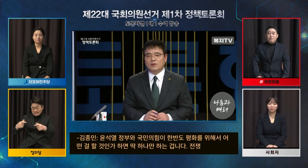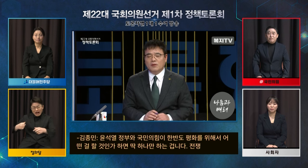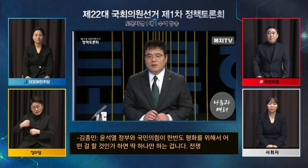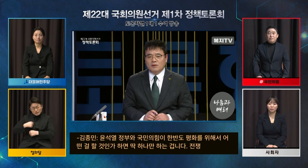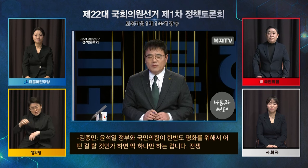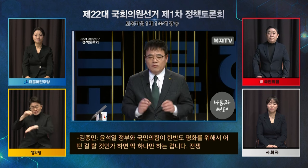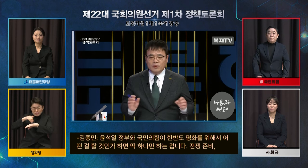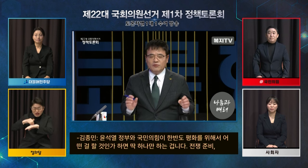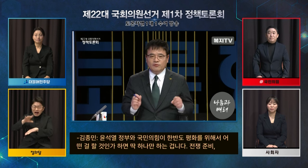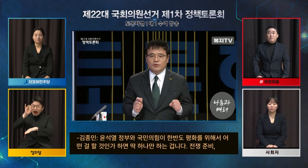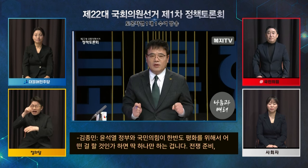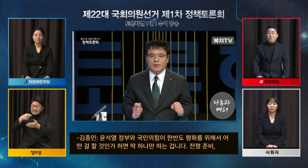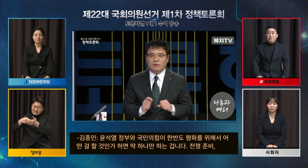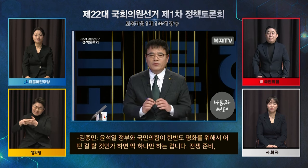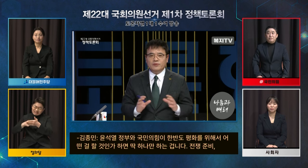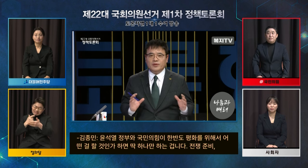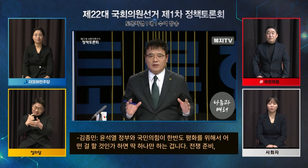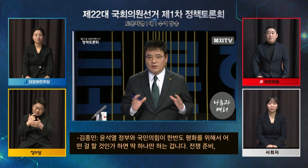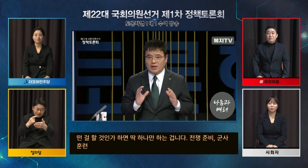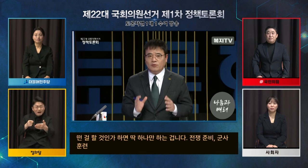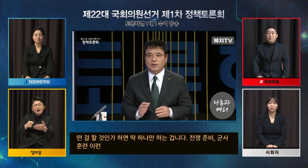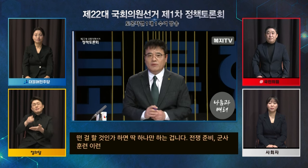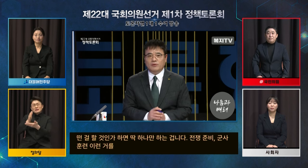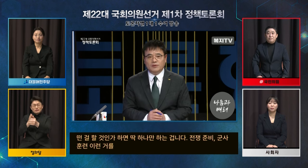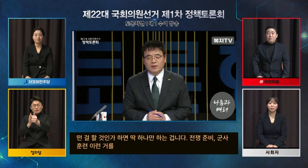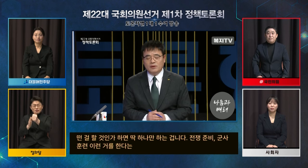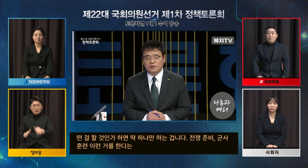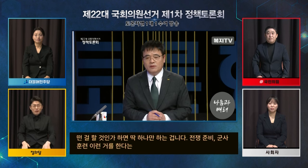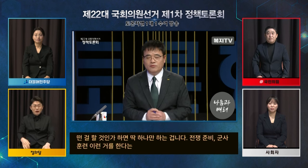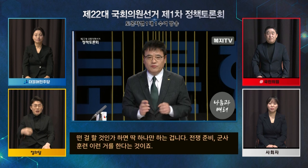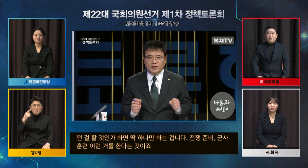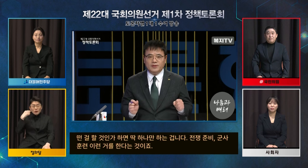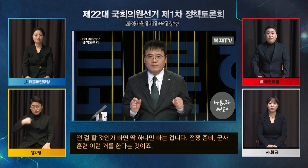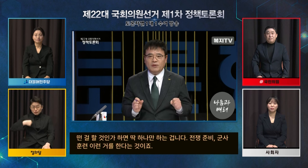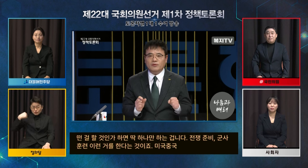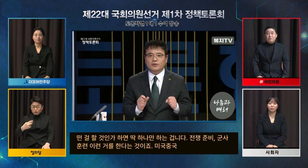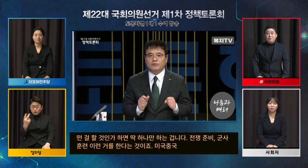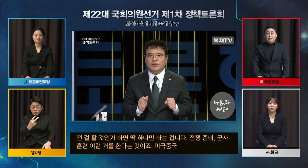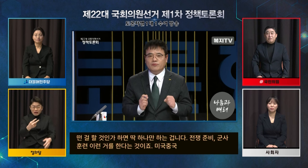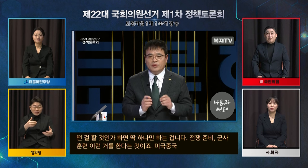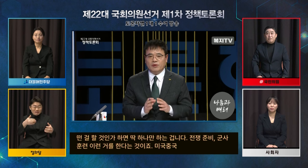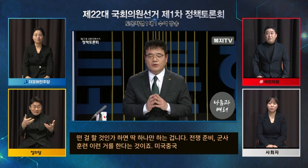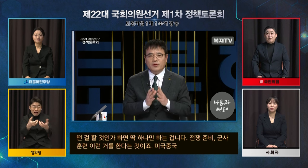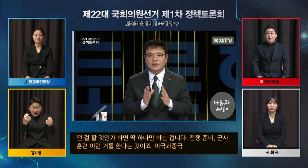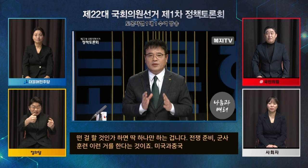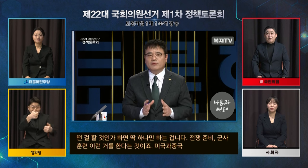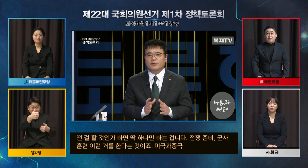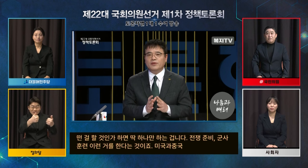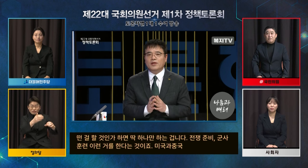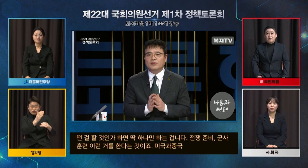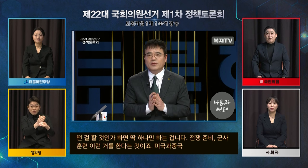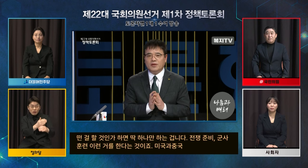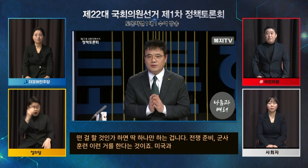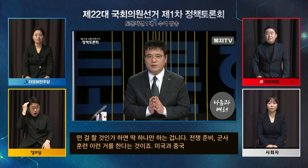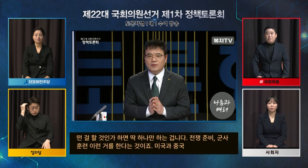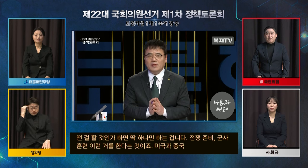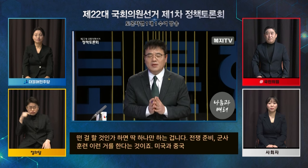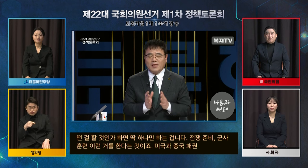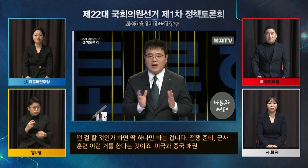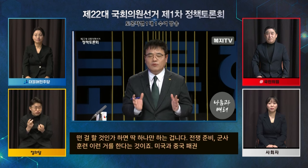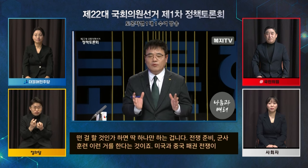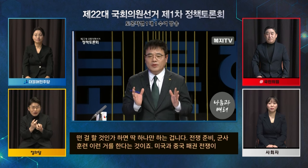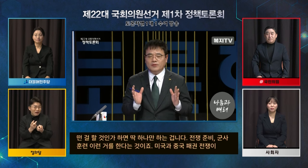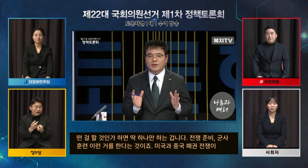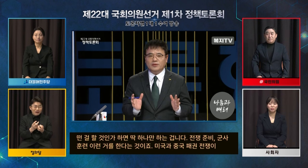것이죠. 미국과 중국 간의 패권 정쟁이 계속 가속화되고 있는데 이 두 가지의 패권 경쟁 속에서 우리는 어떠한 지혜로운 선택을 할 것인가 해서